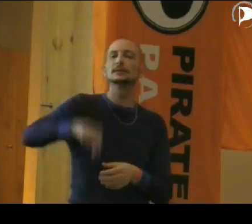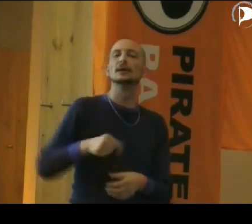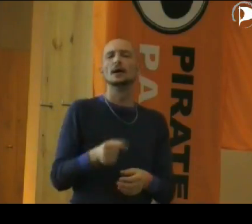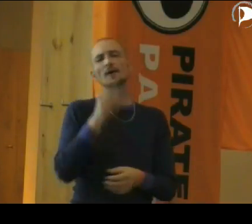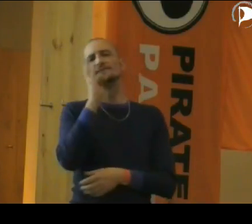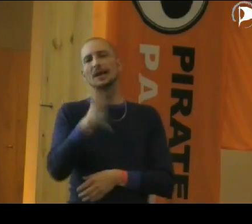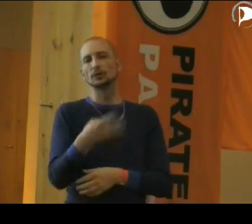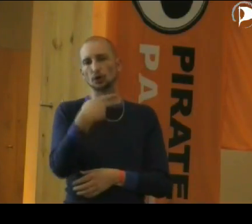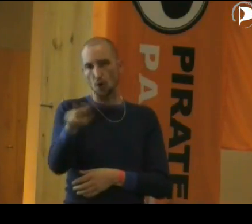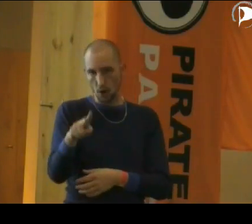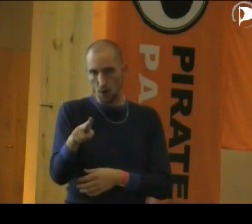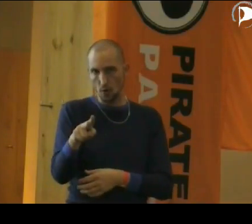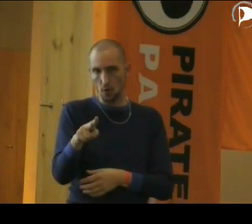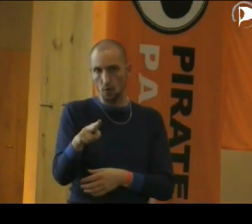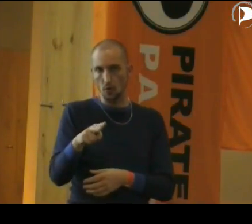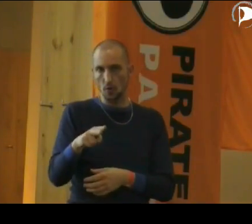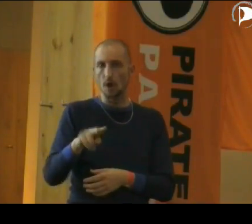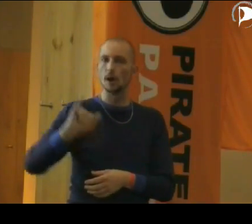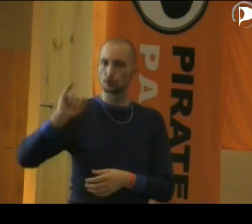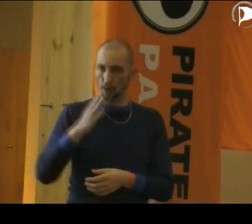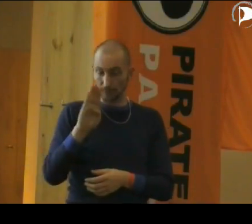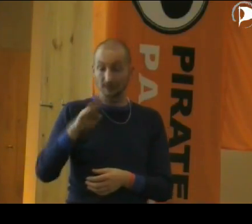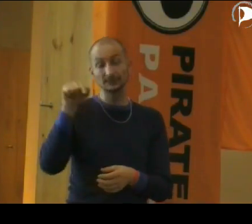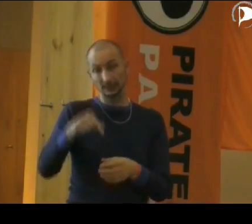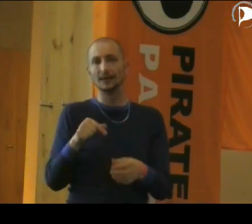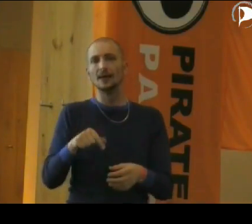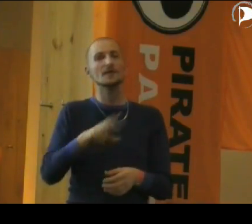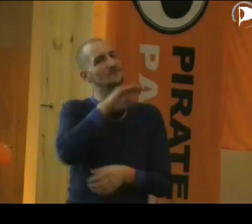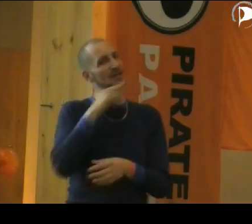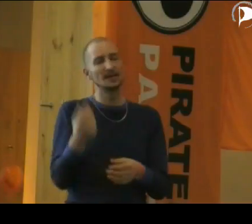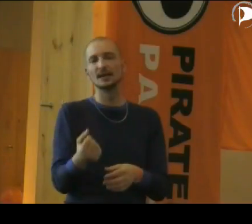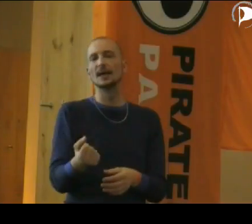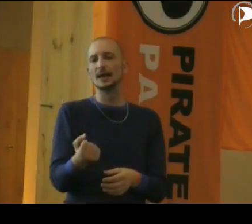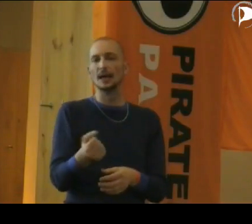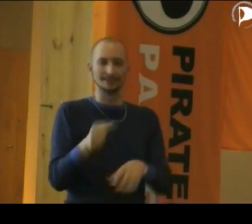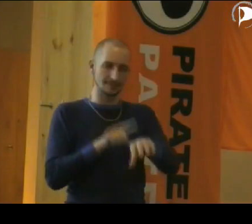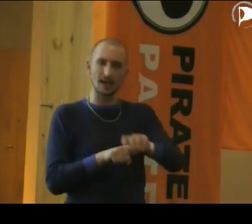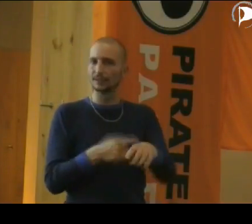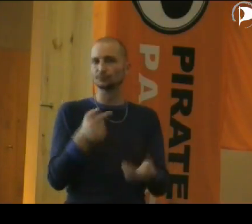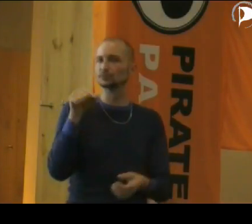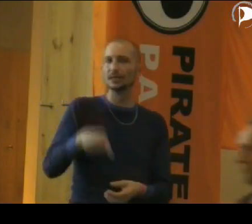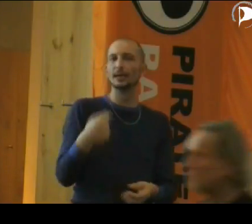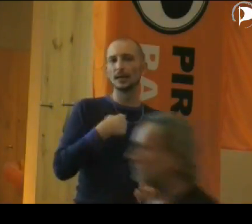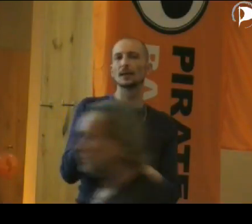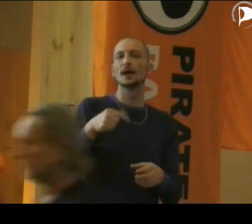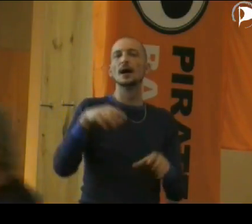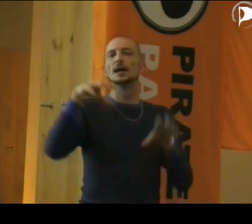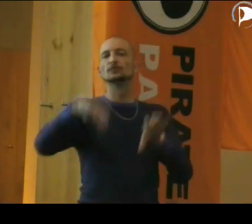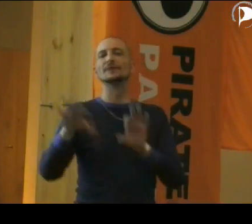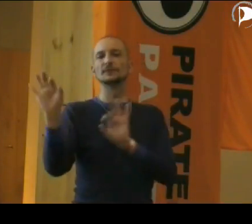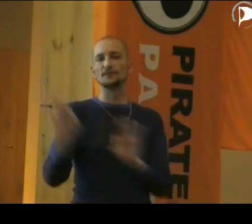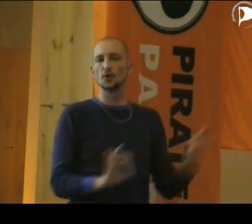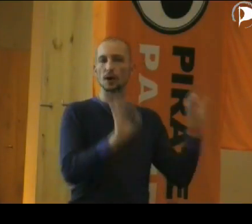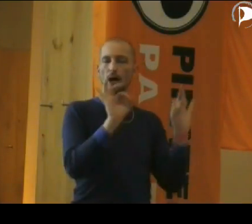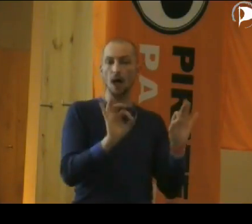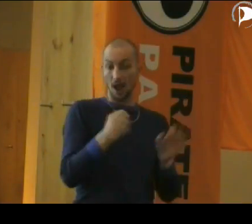die gar nicht so zeitintensiv sind ansonsten sehe ich gar nicht ein politischer führer allein irgendwie als pressevertreter